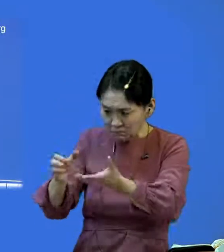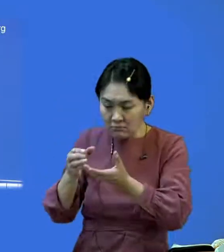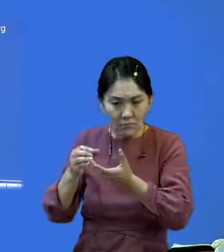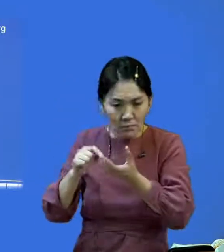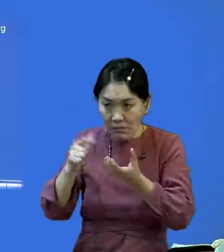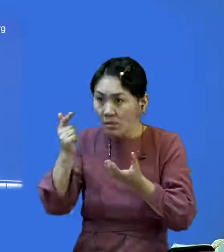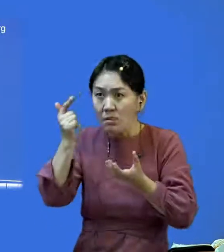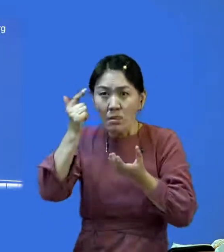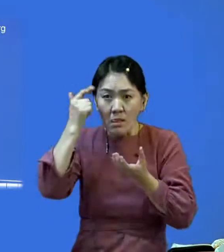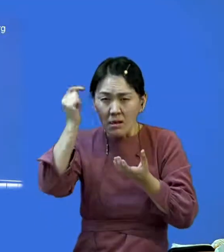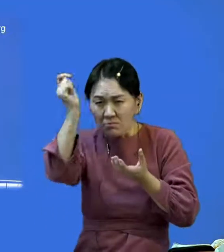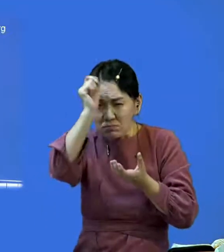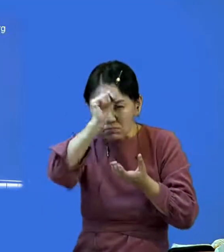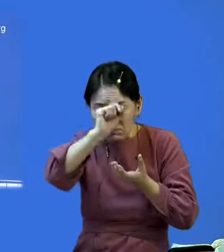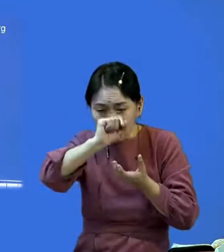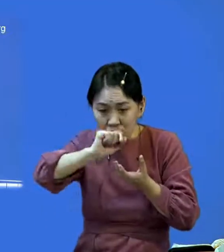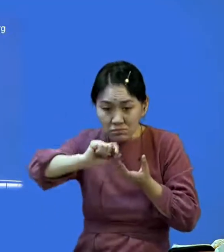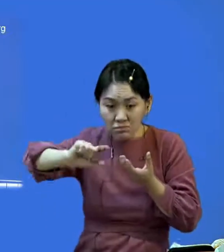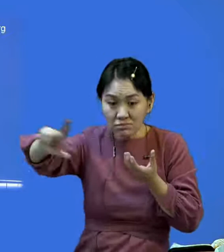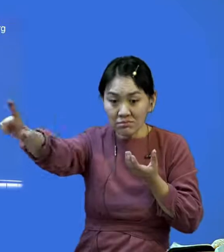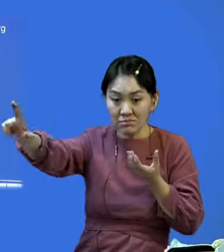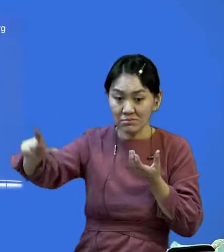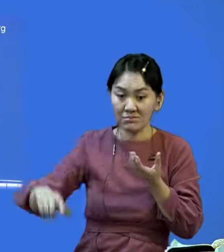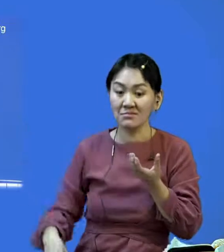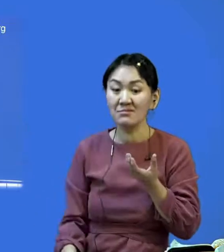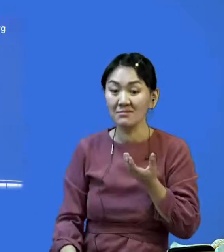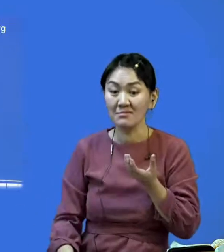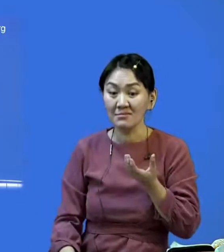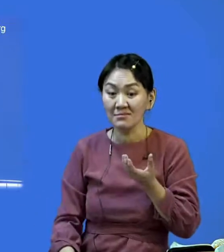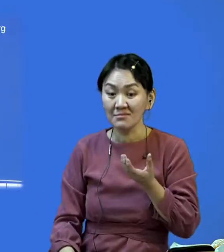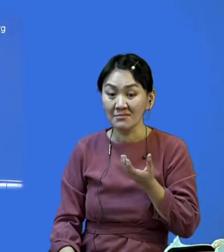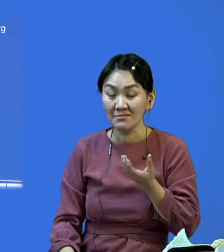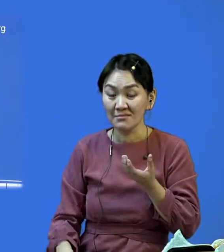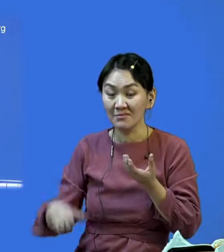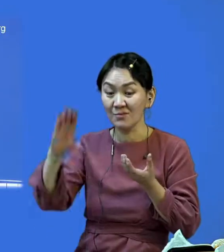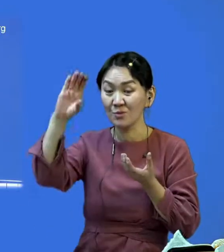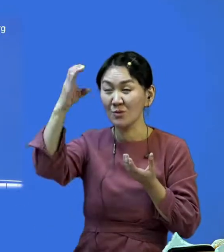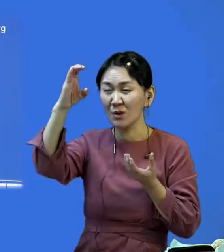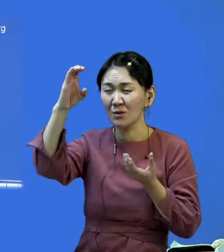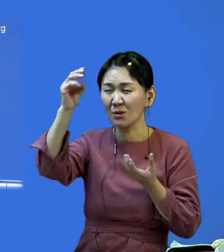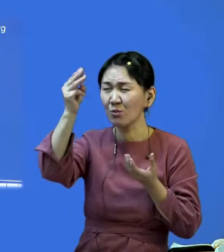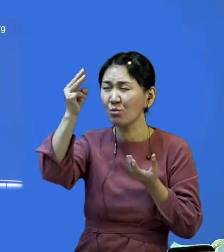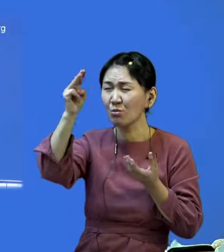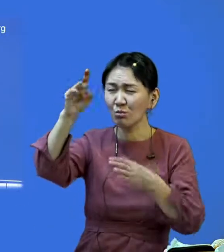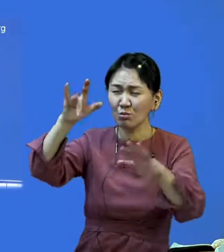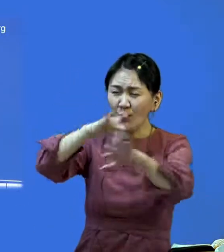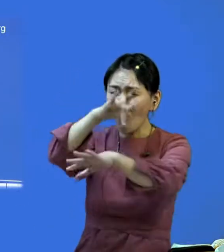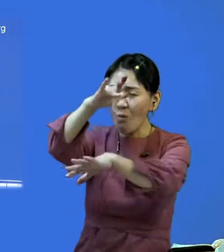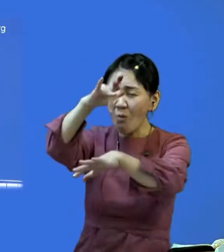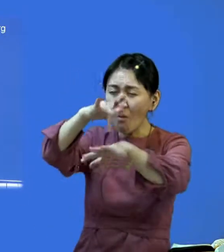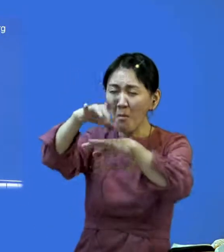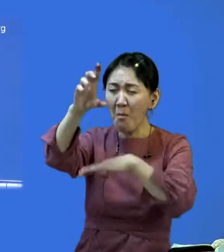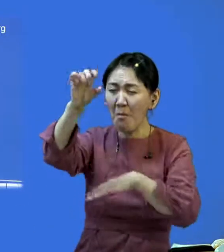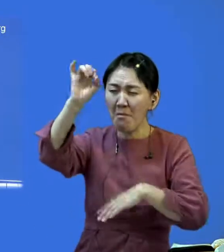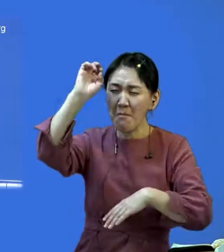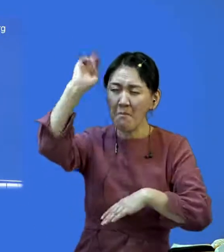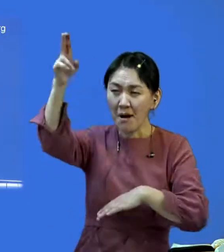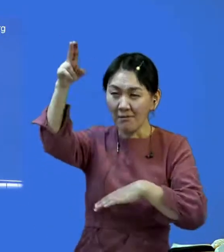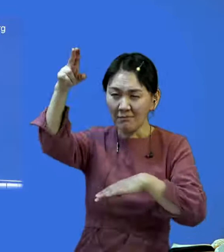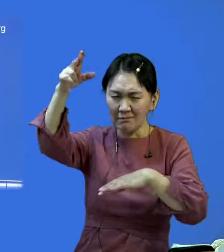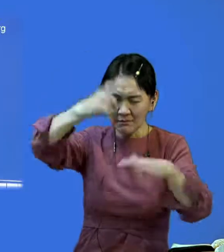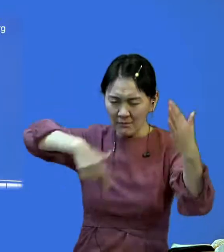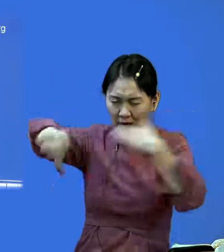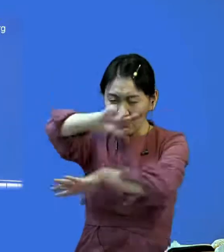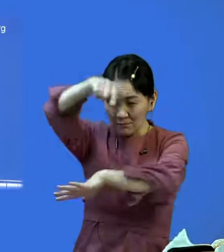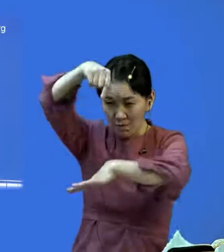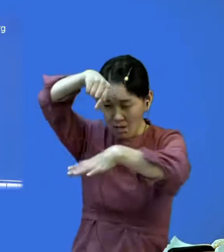Хамгийн үнэтэй эрдэнсээ тийм ээ Солонгосын төв банкны тэр газар доорх агуулахад